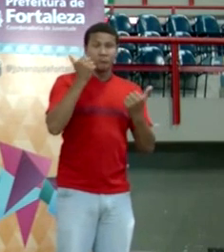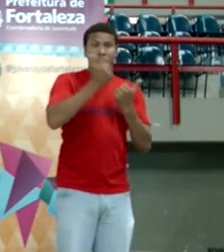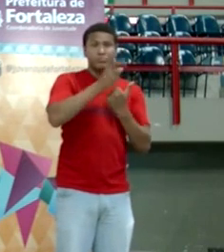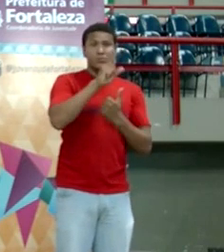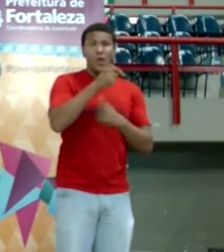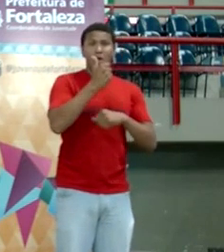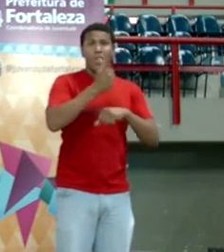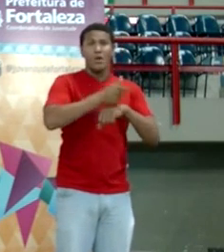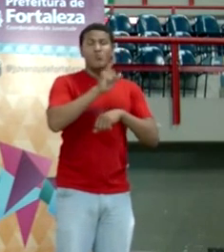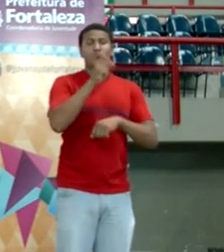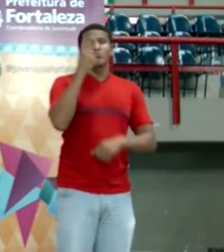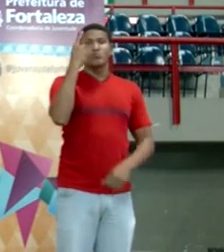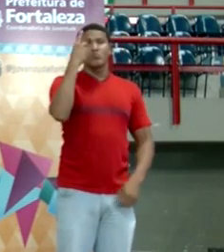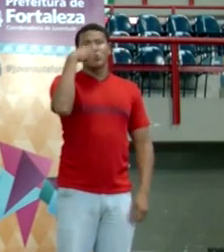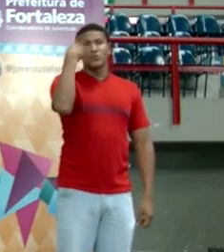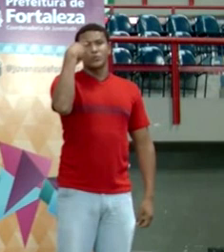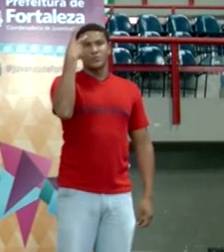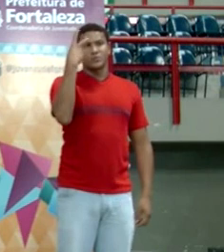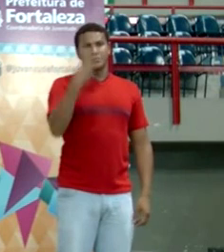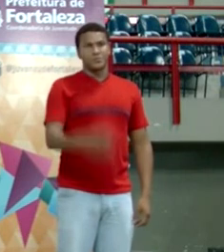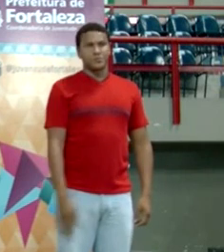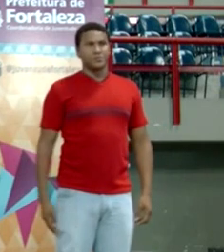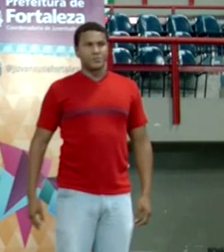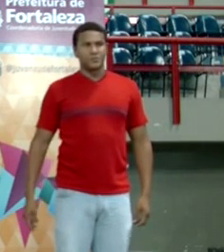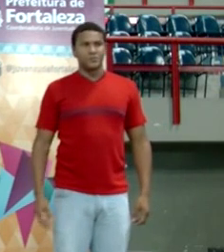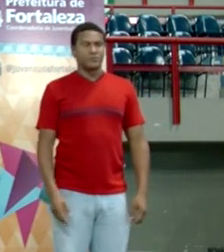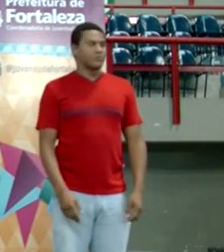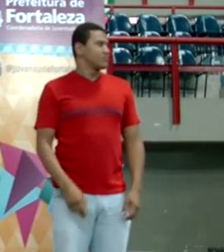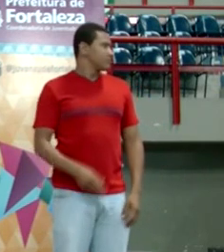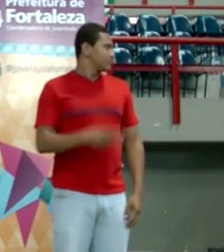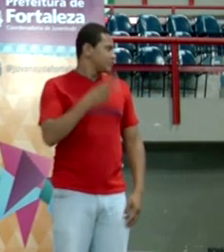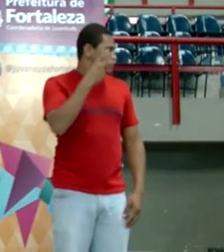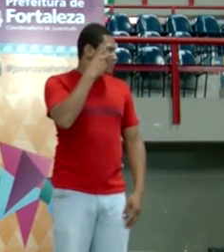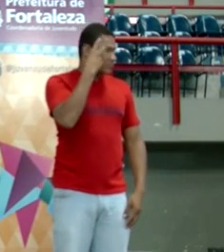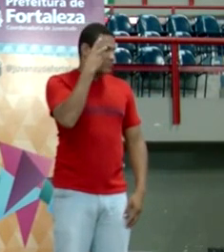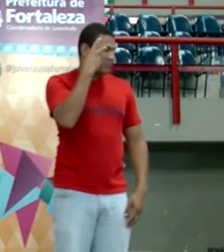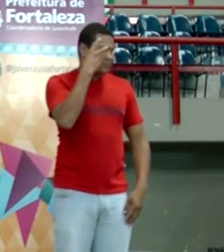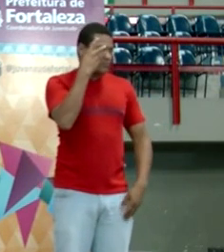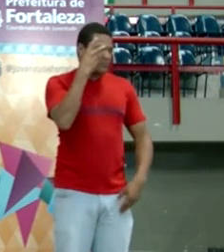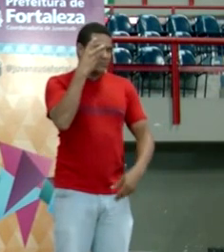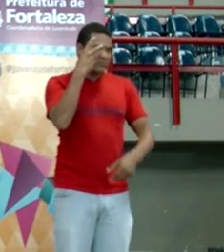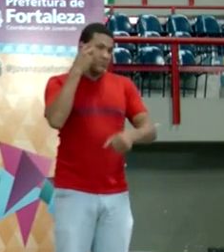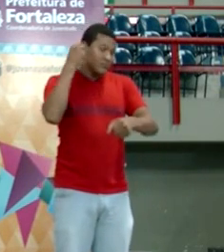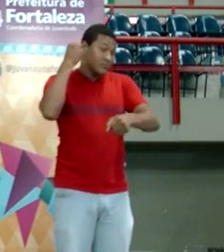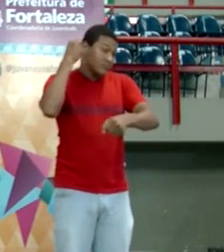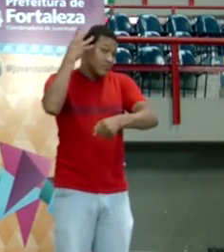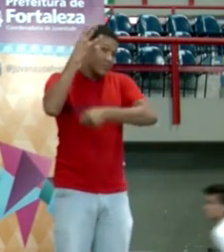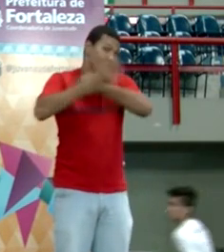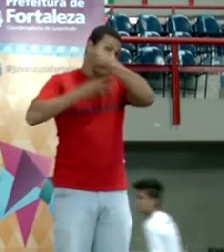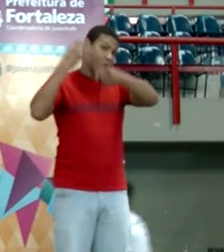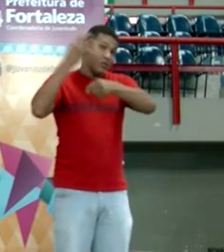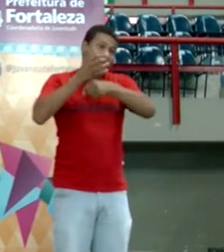certo? Vamos lá. Desculpa, 4 anos. Desculpa.